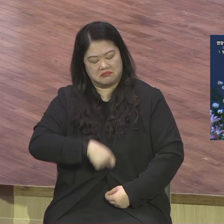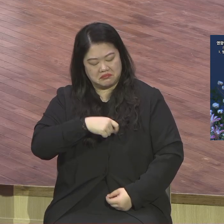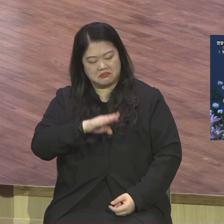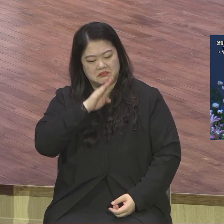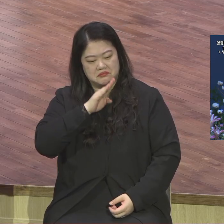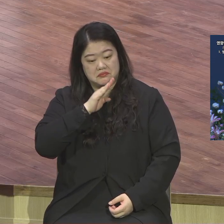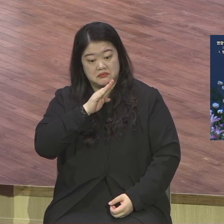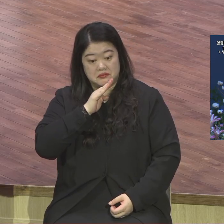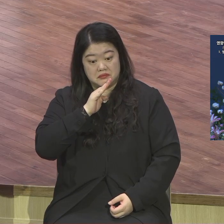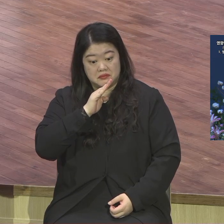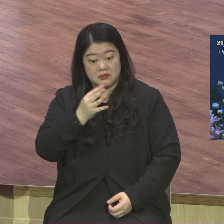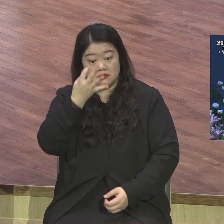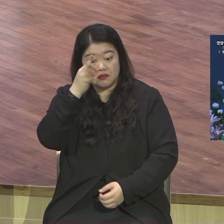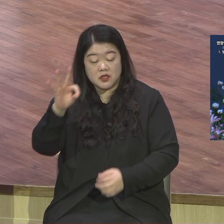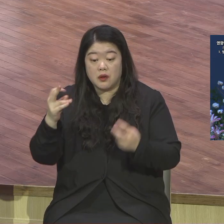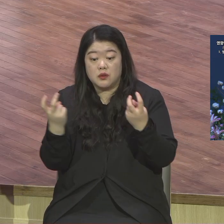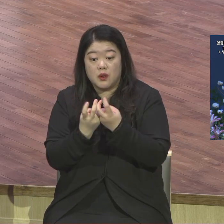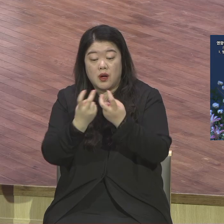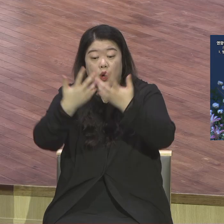이루어진다.